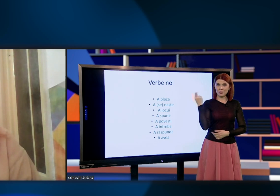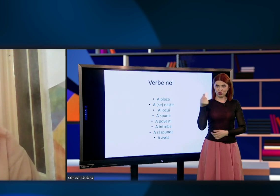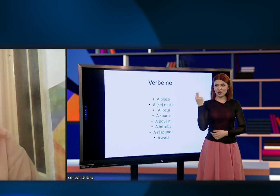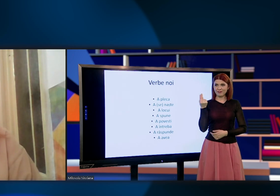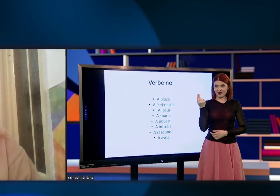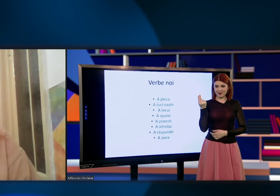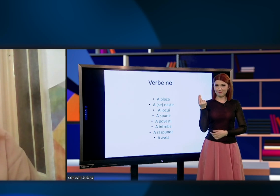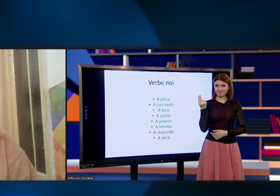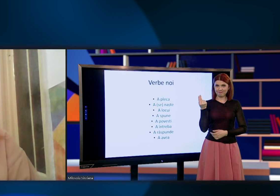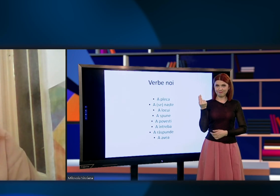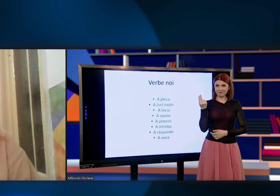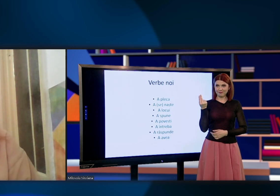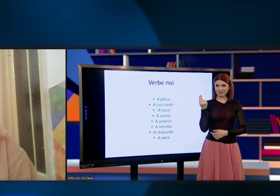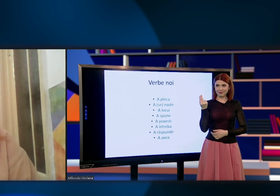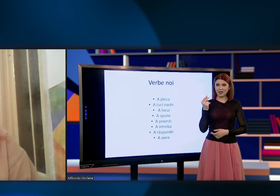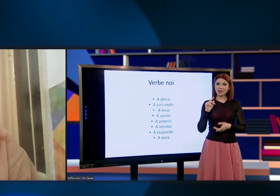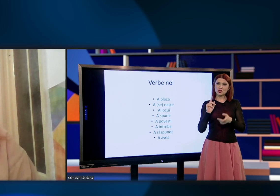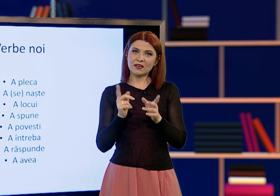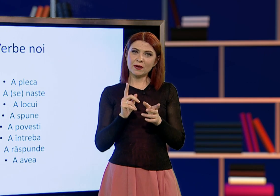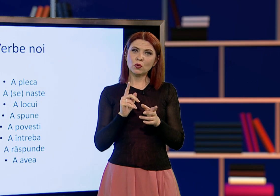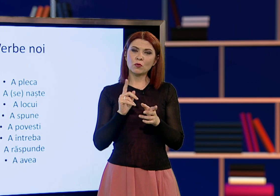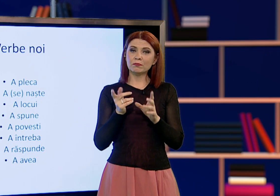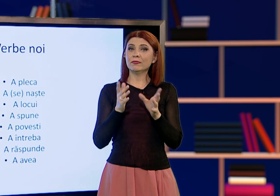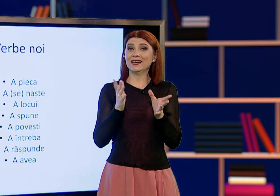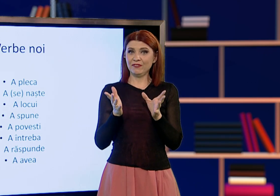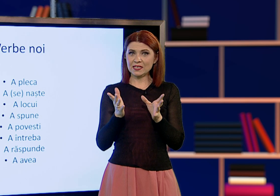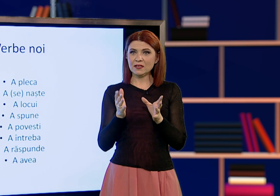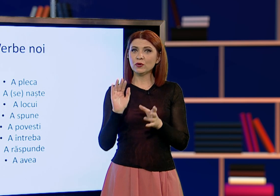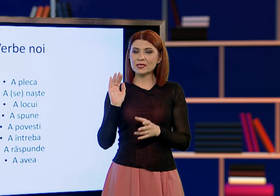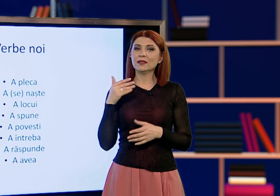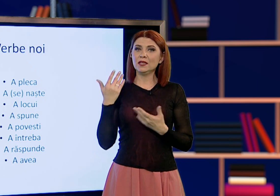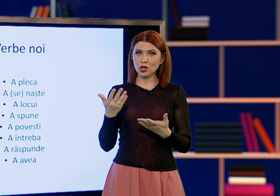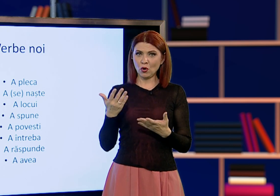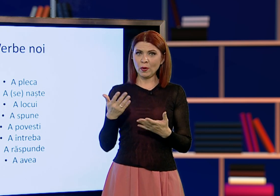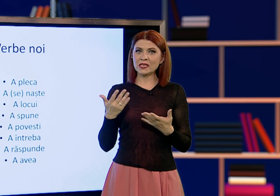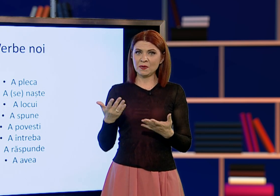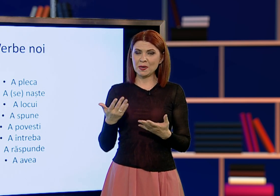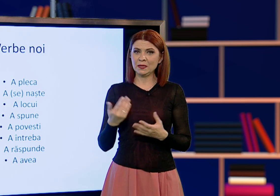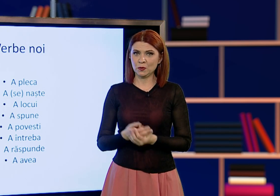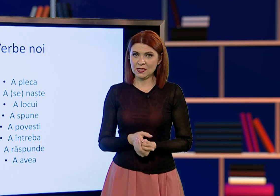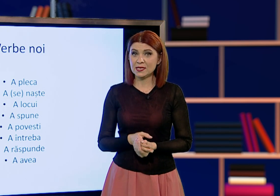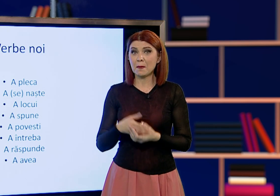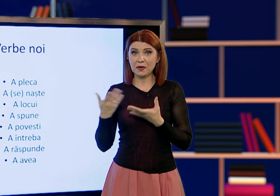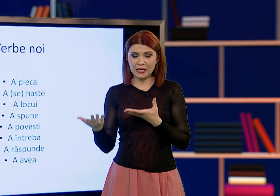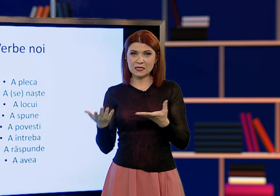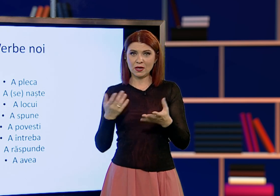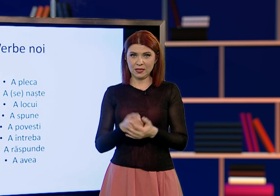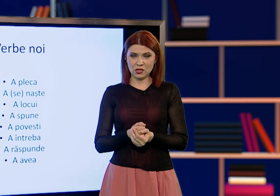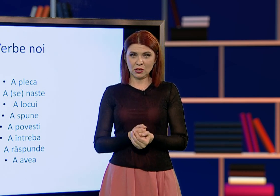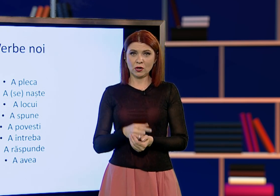ceva Deci observăm Cum reflexivul este din nou exprimat de poziția mâinii sau a degetelor